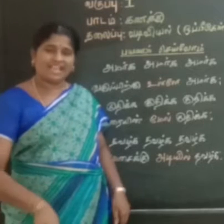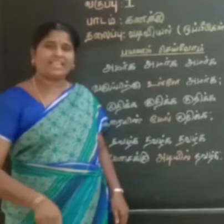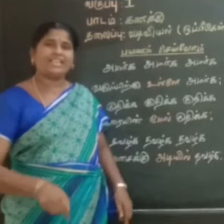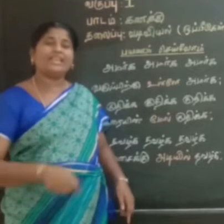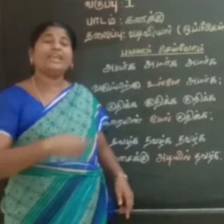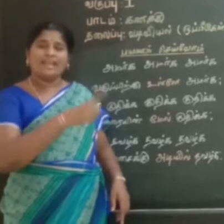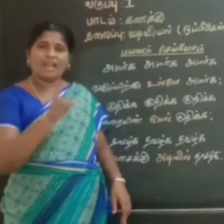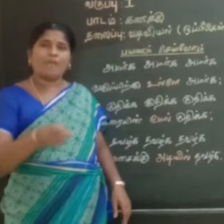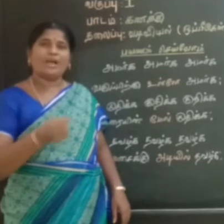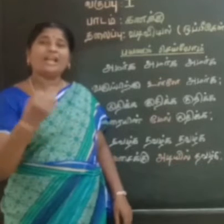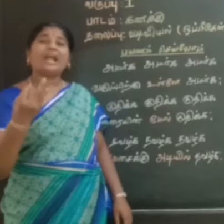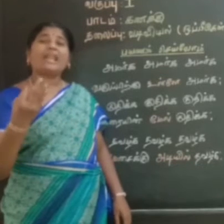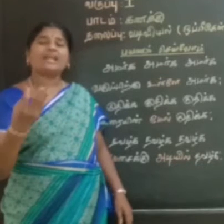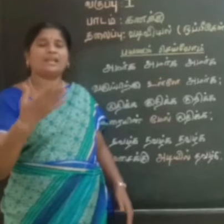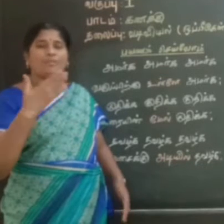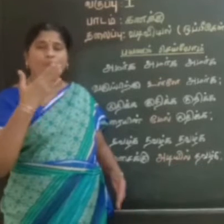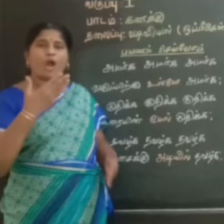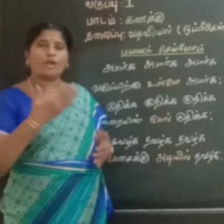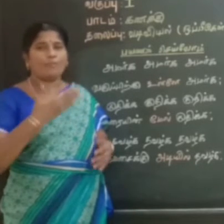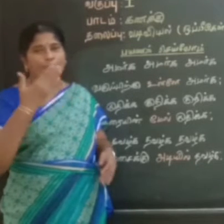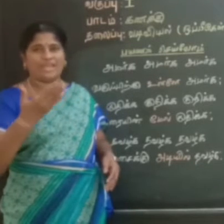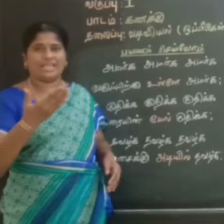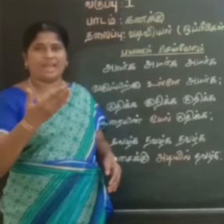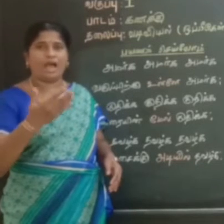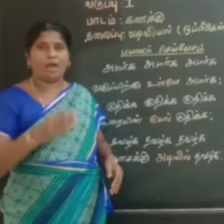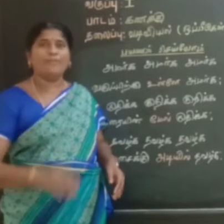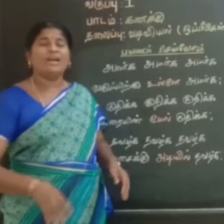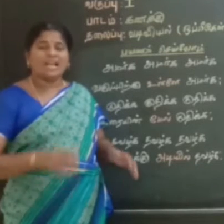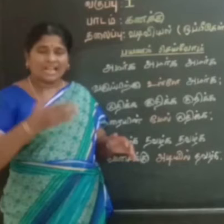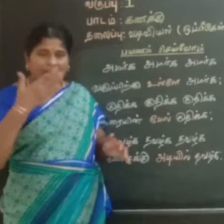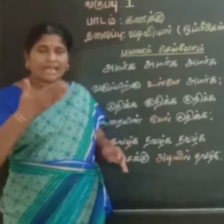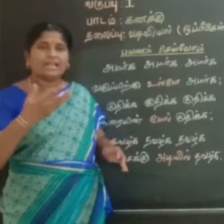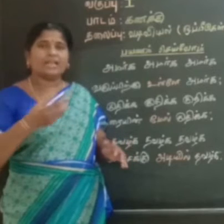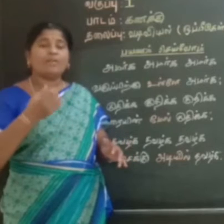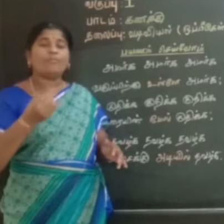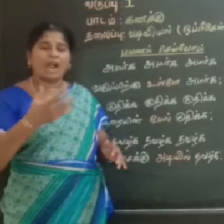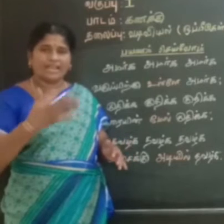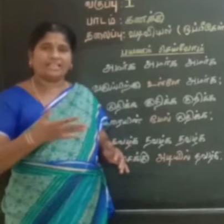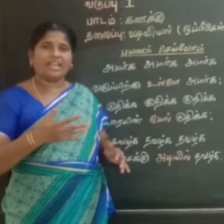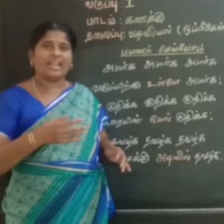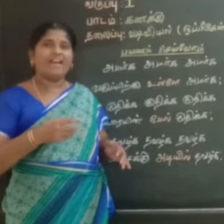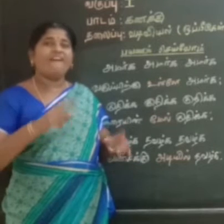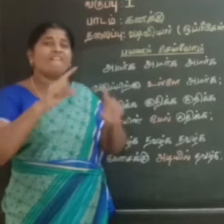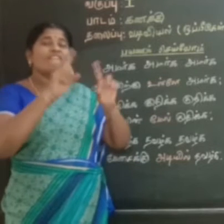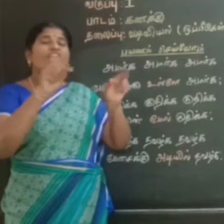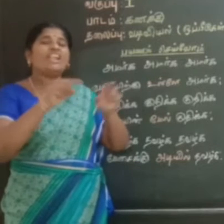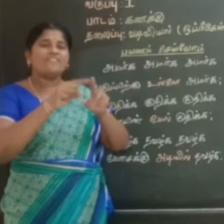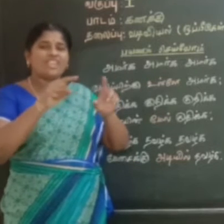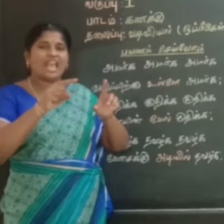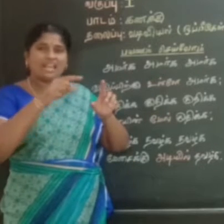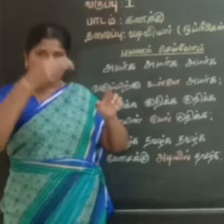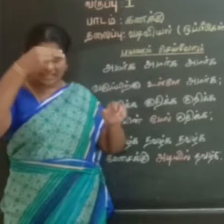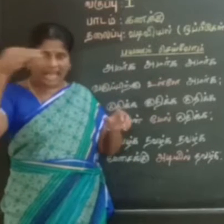இன்னைக்கு நாம கணக்கு பாடம் படிக்கலாம். கணக்கு பாடத்துல வடிவியல்